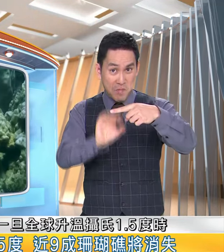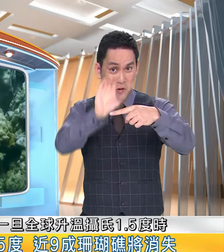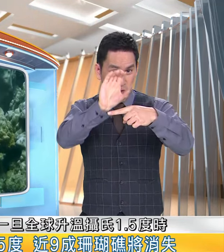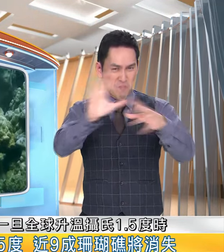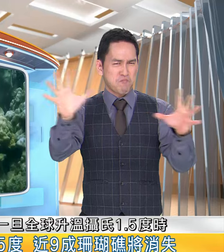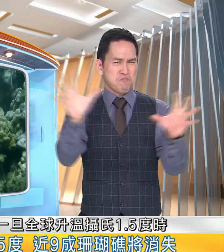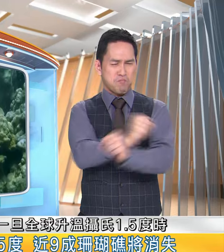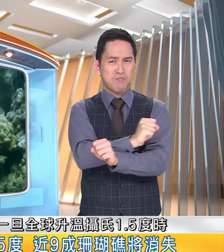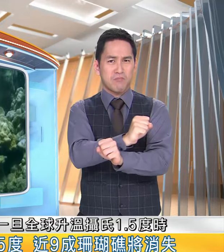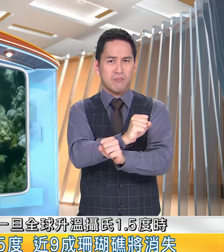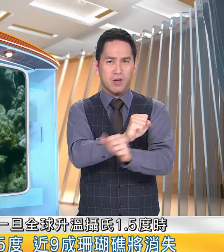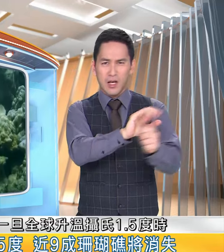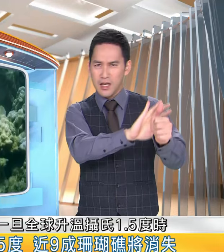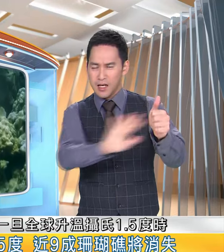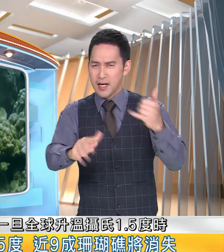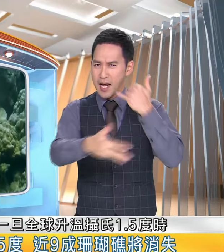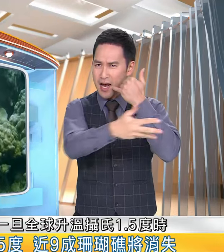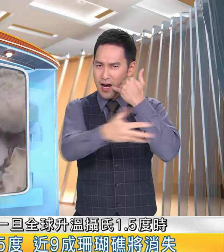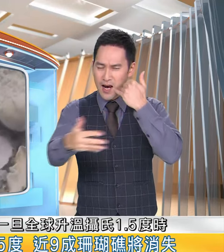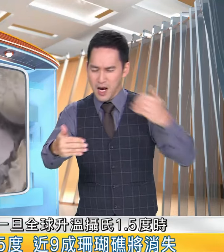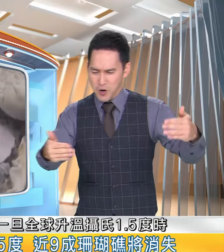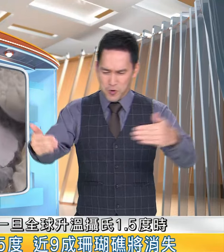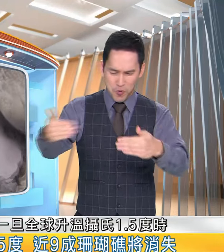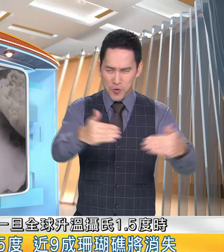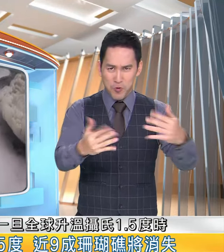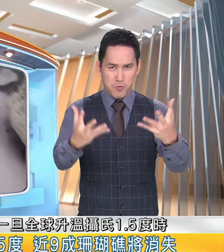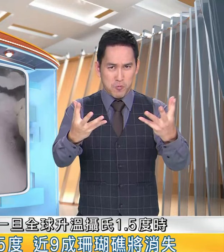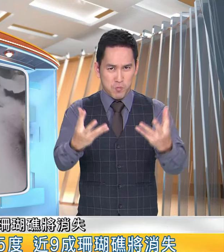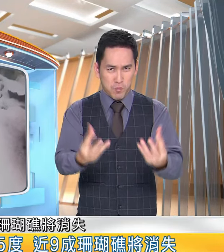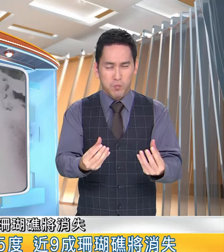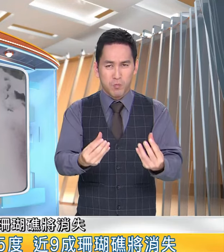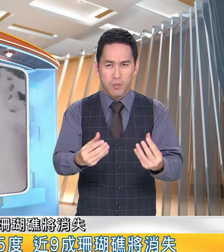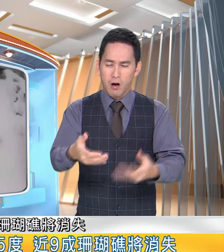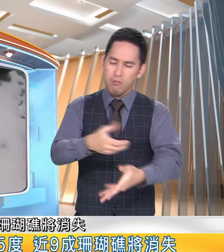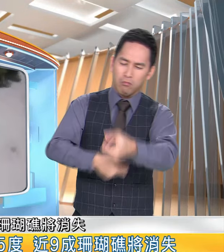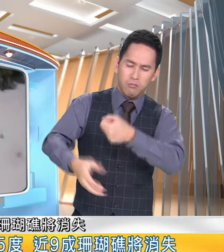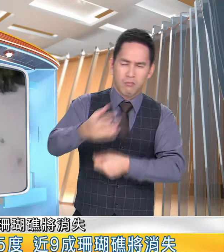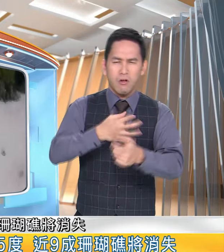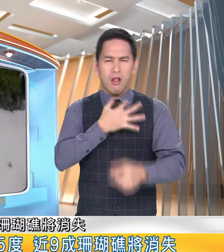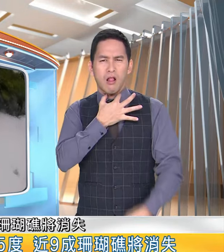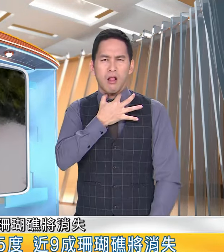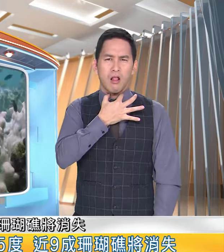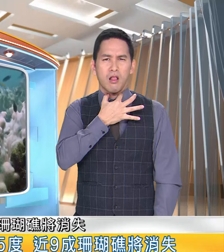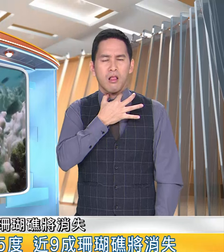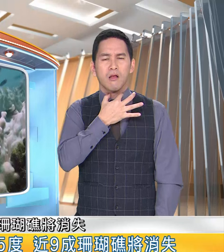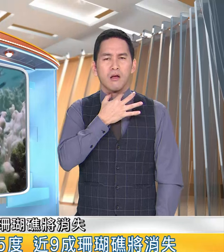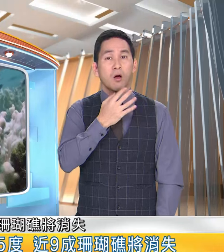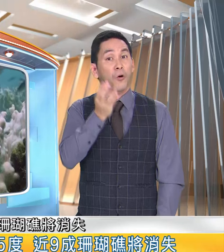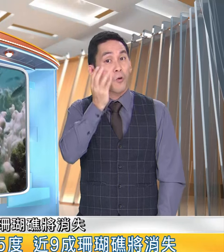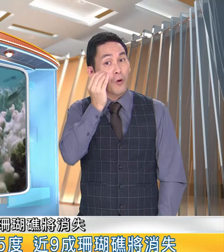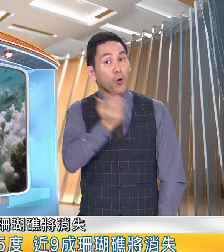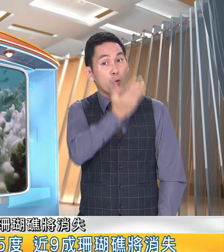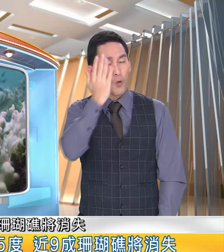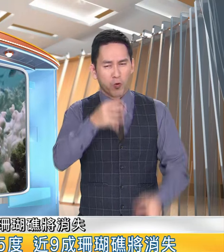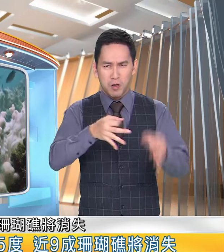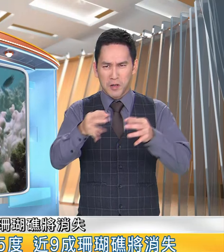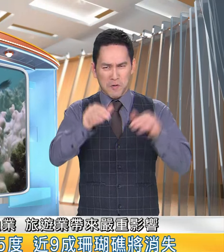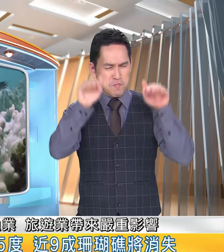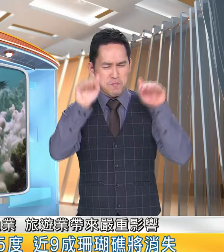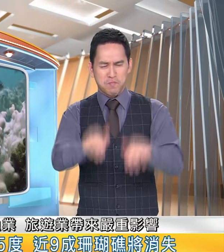球升温摄氏1.5度时，将有高达90%的珊瑚礁将消失，对海